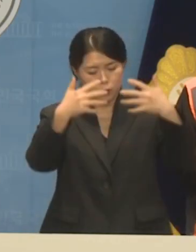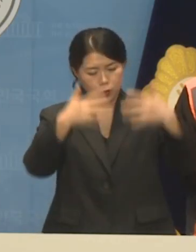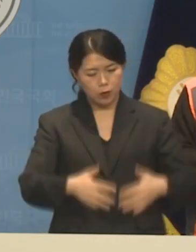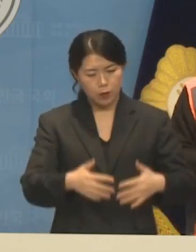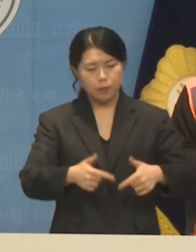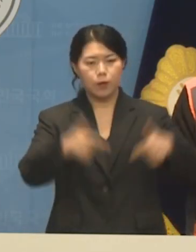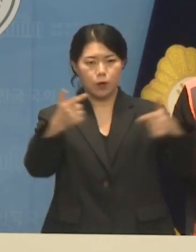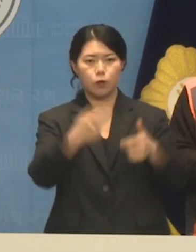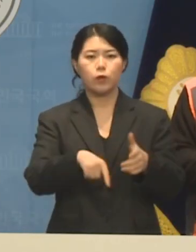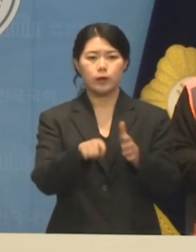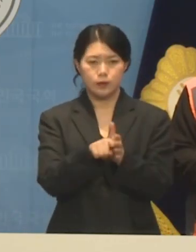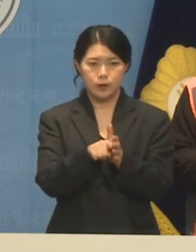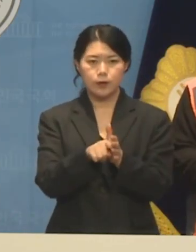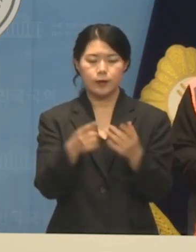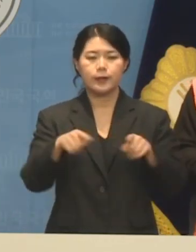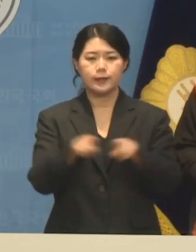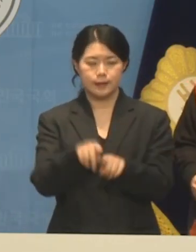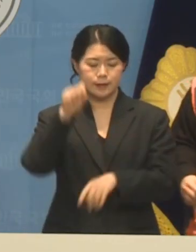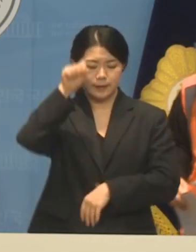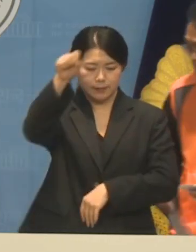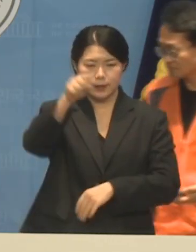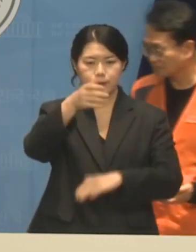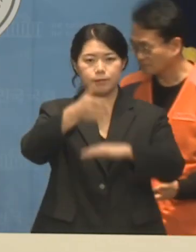함께 싸우도록 하겠습니다. 고맙습니다.